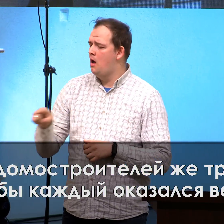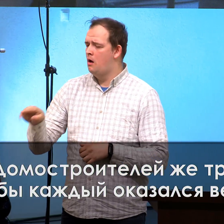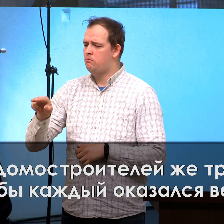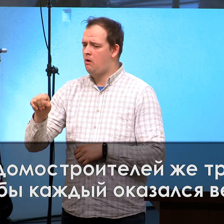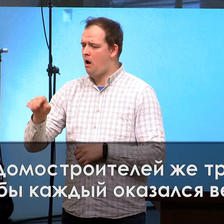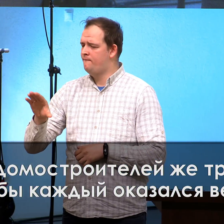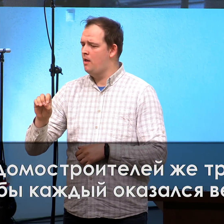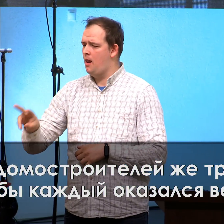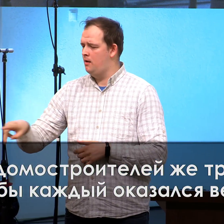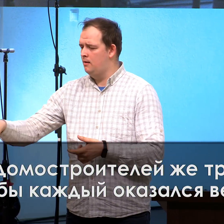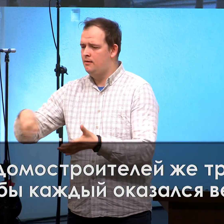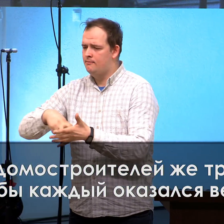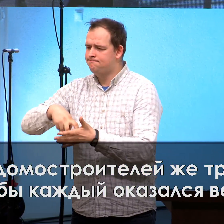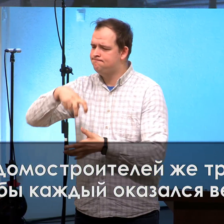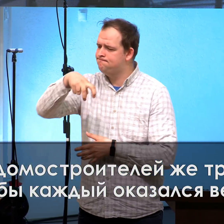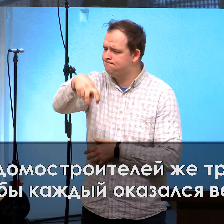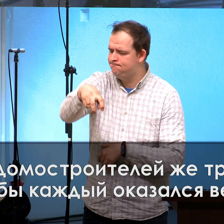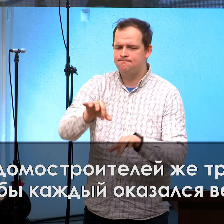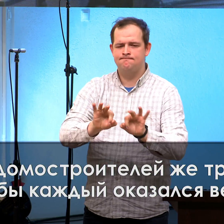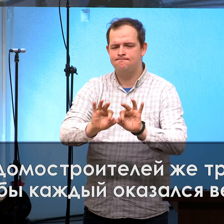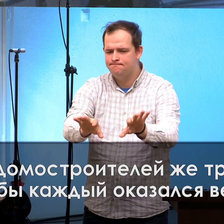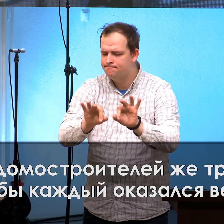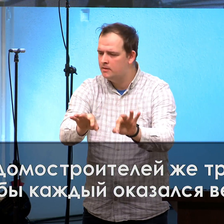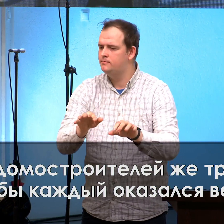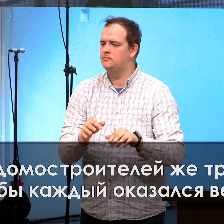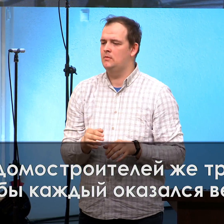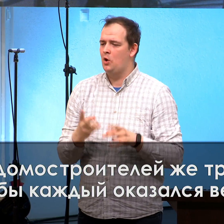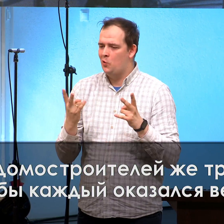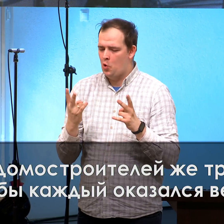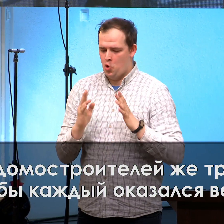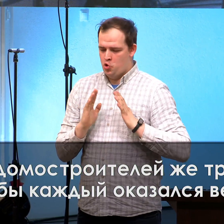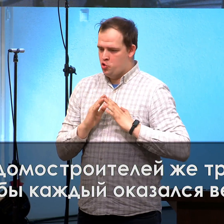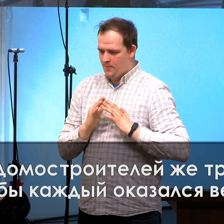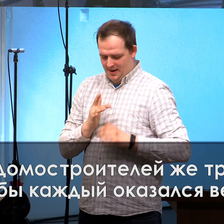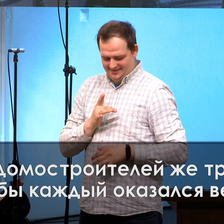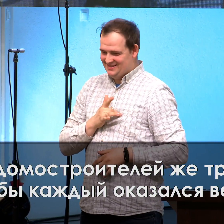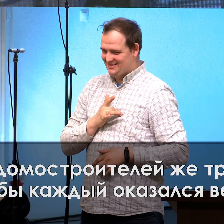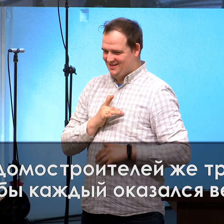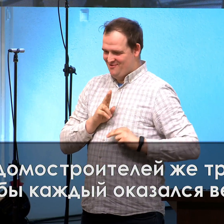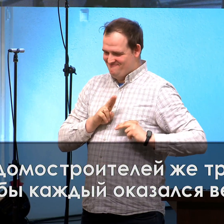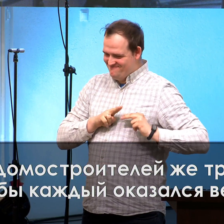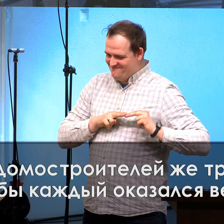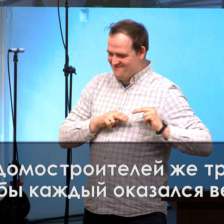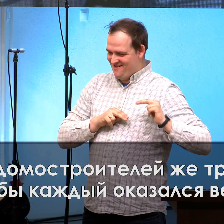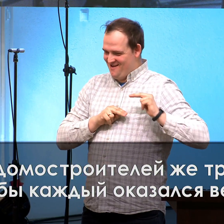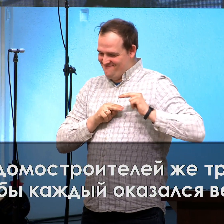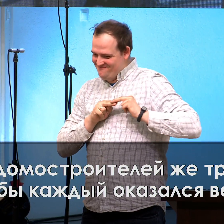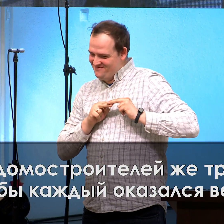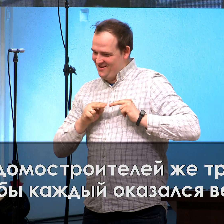Библия пишет нам. Павел советует, пишет, объясняет, что сердце свое мы